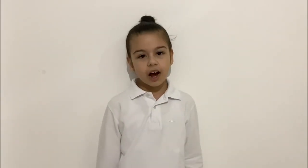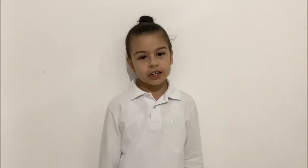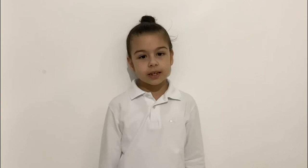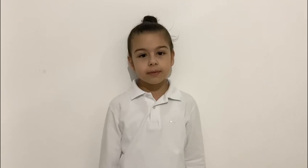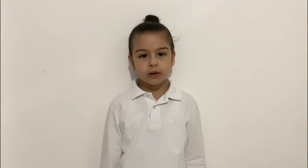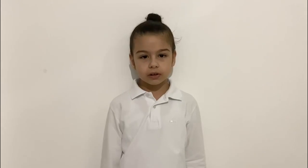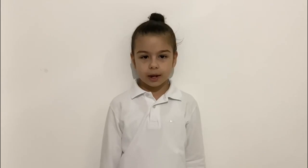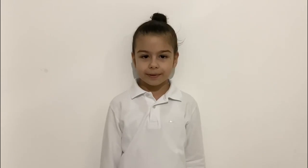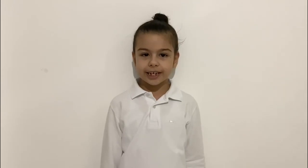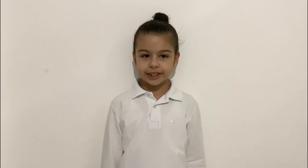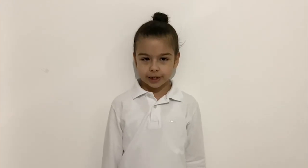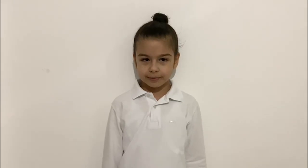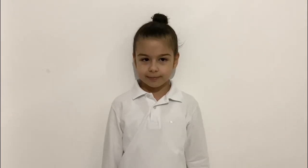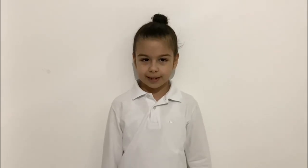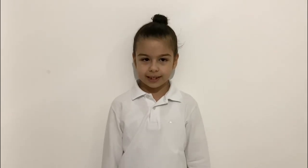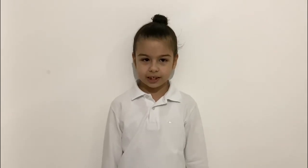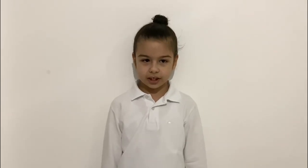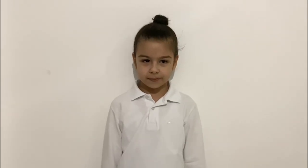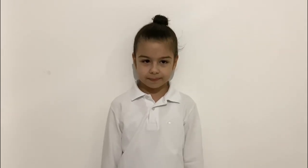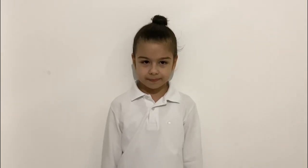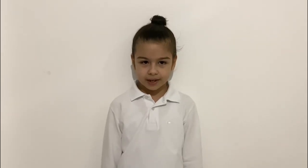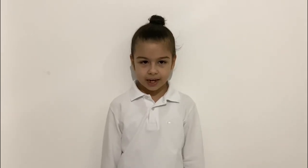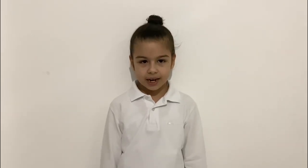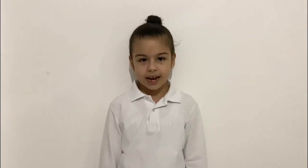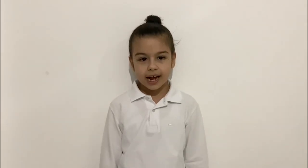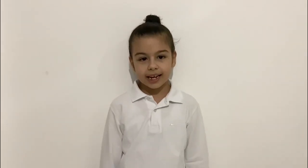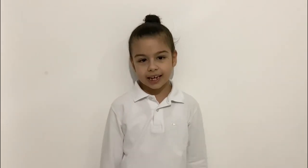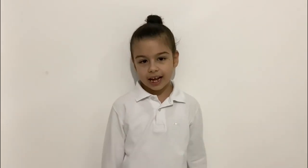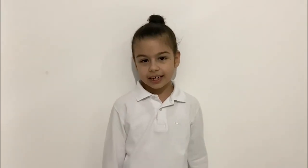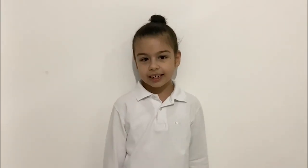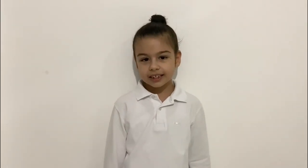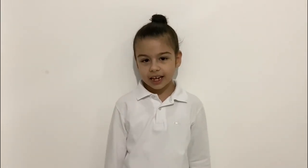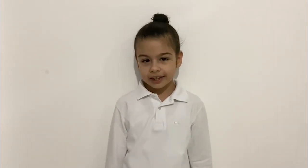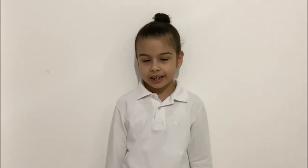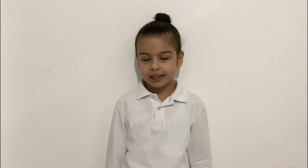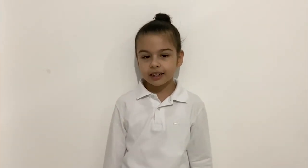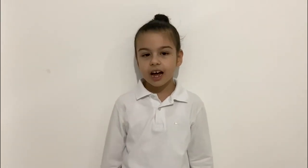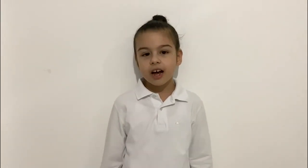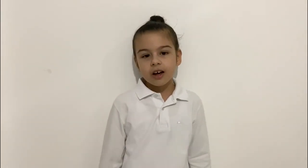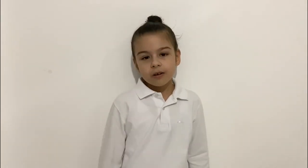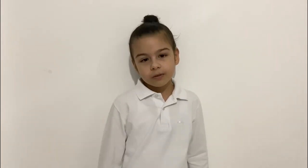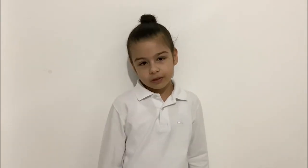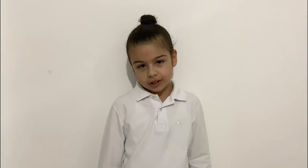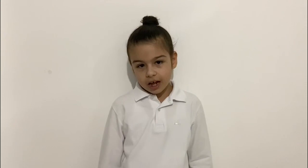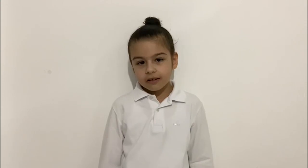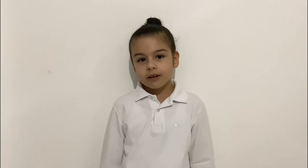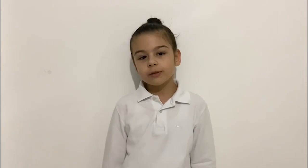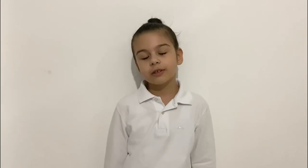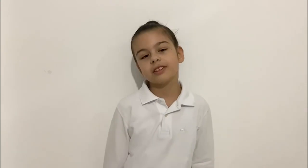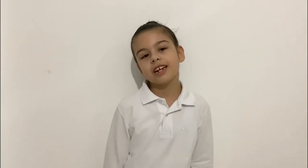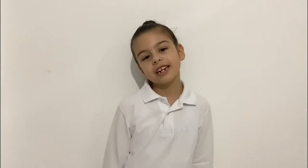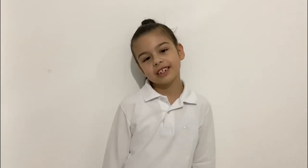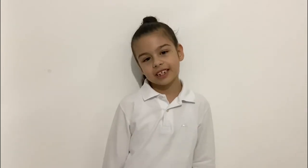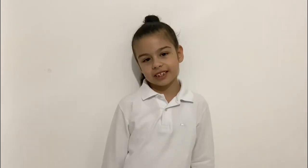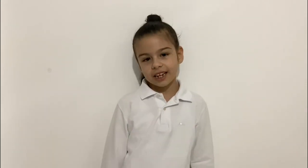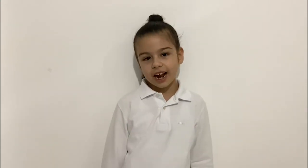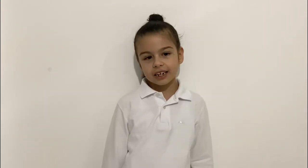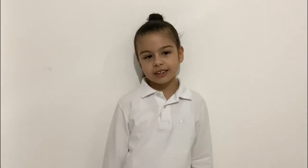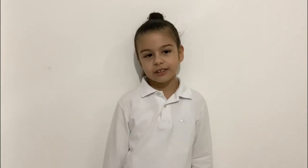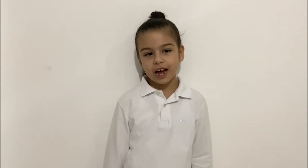Adil bir ortamda yaşayabilmedir. Engelli insanların da ulusal ve uluslararası yasalarla